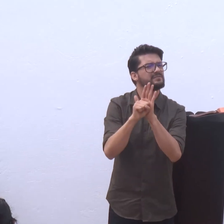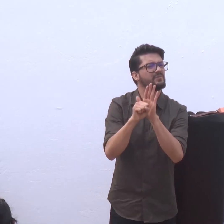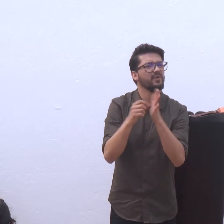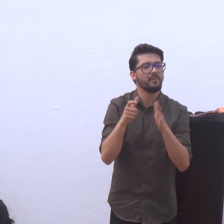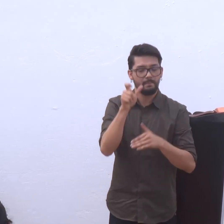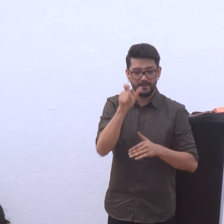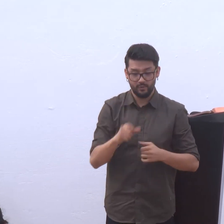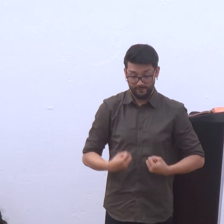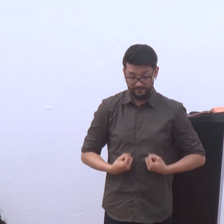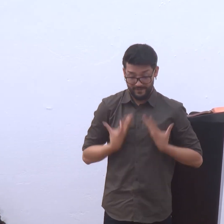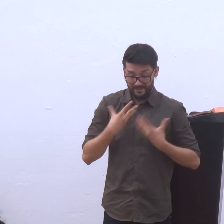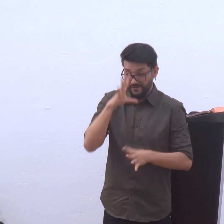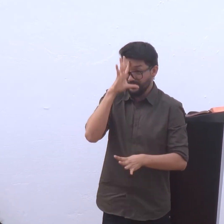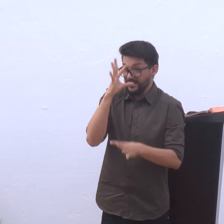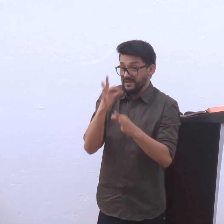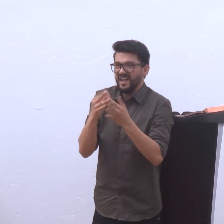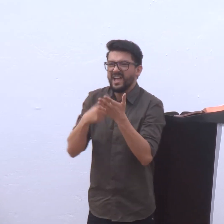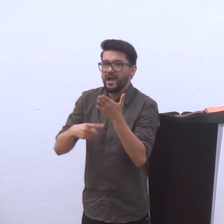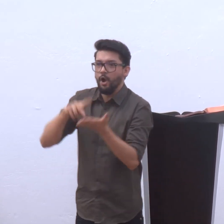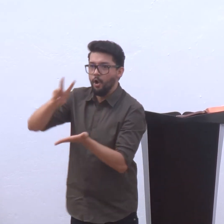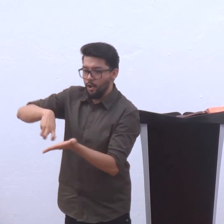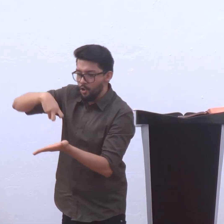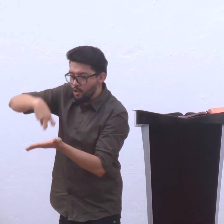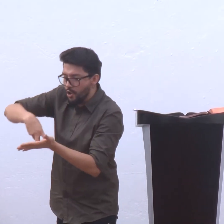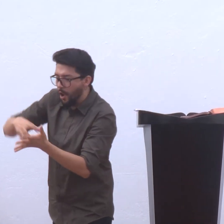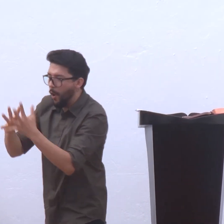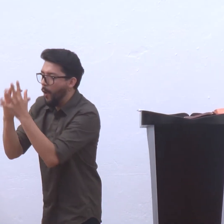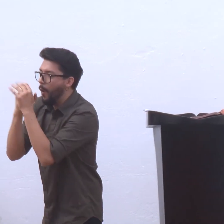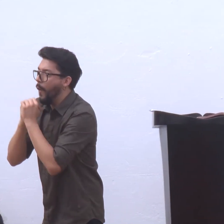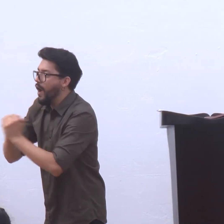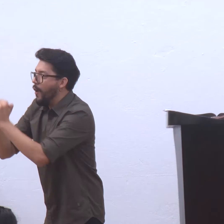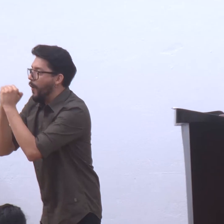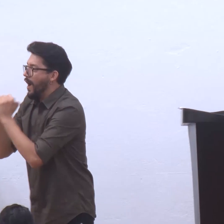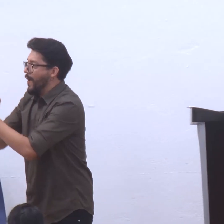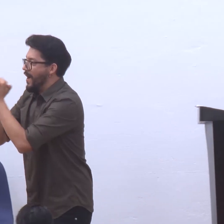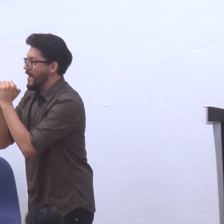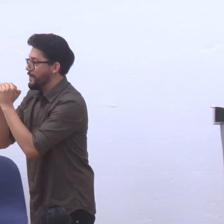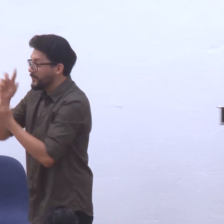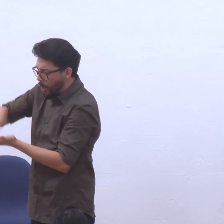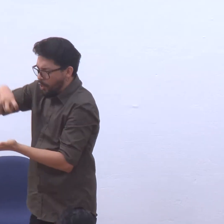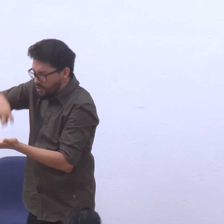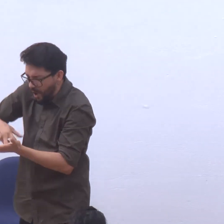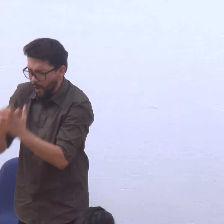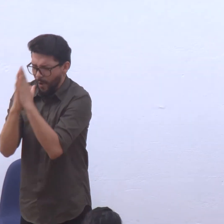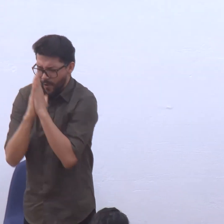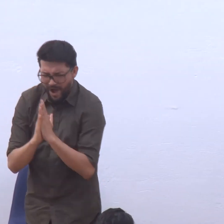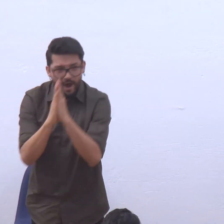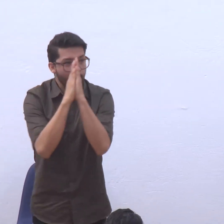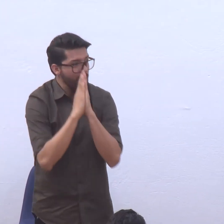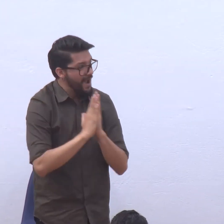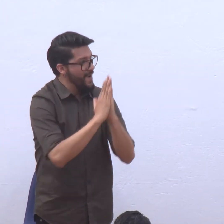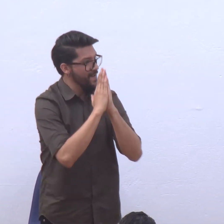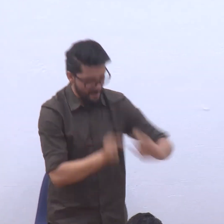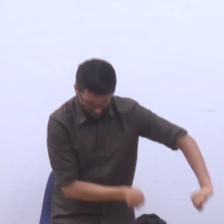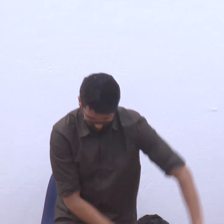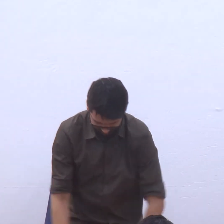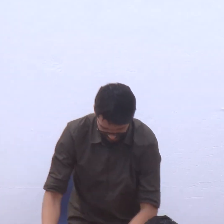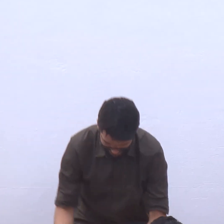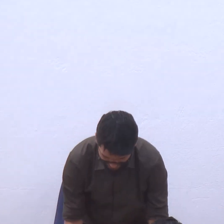¿Qué significará eso de las rodillas? En nuestro proceso de la vida de fe es cuando empezamos a tener esa intimidad con Dios